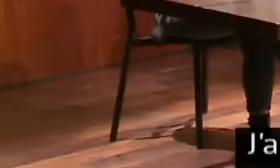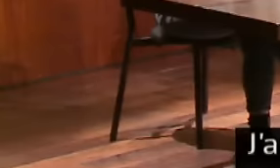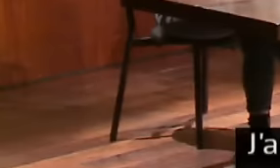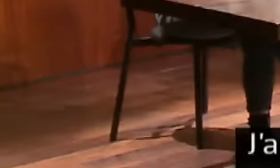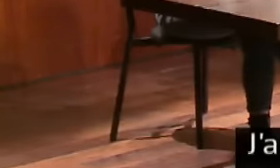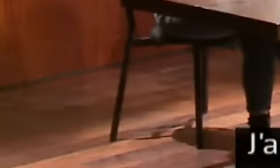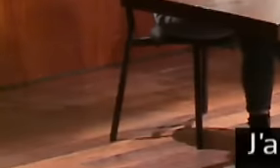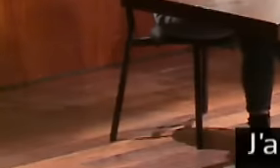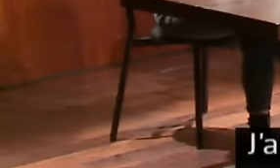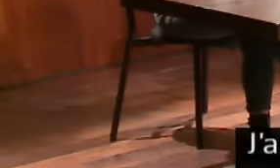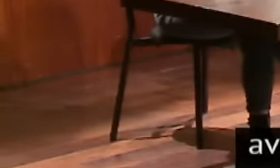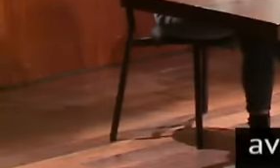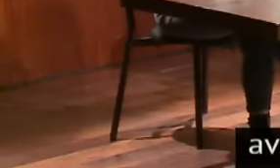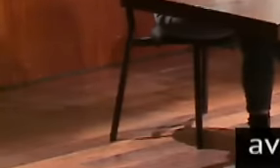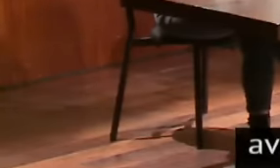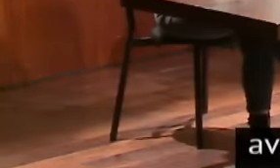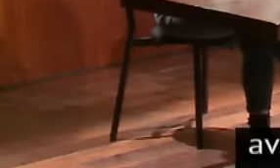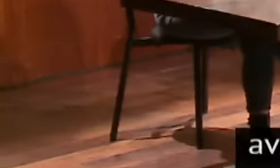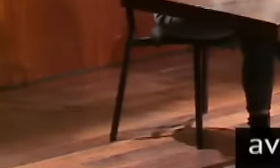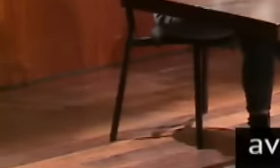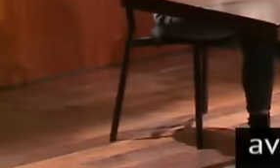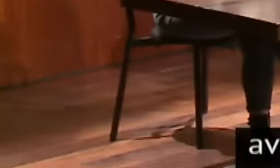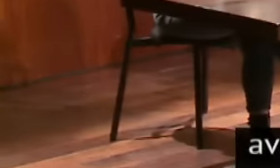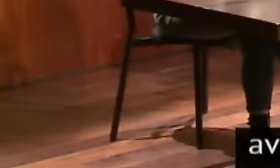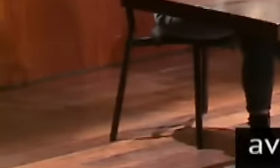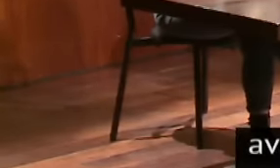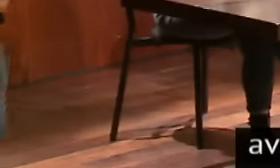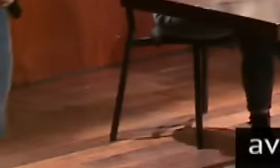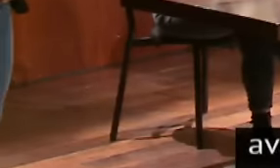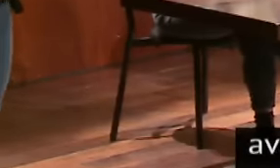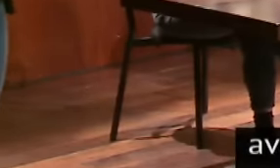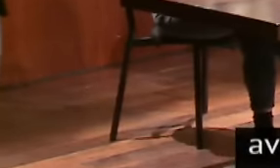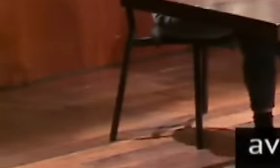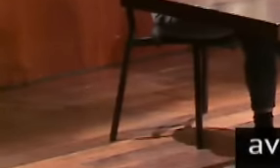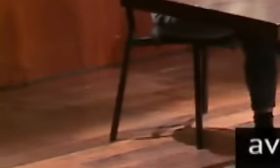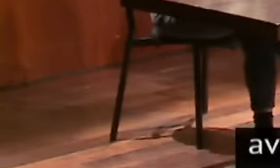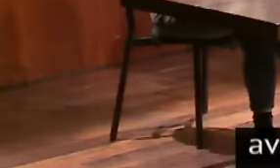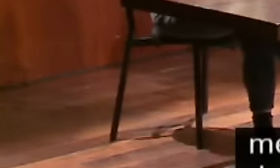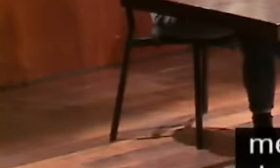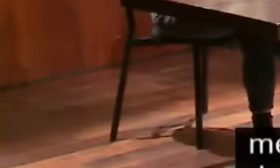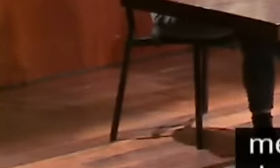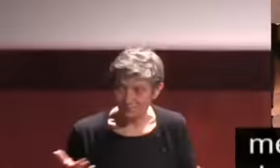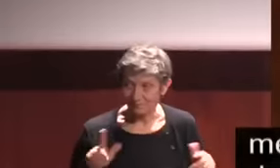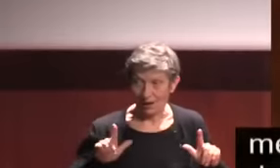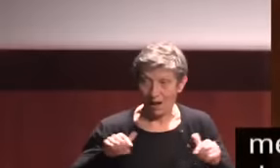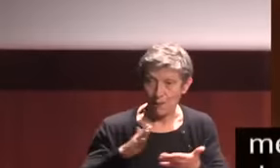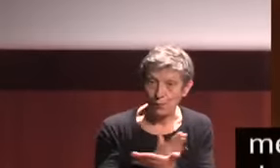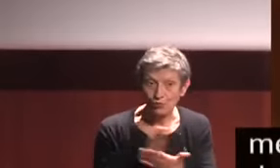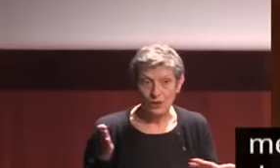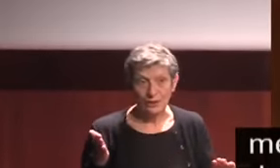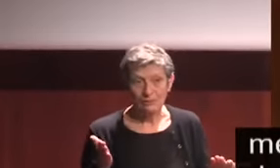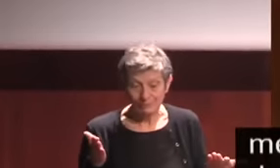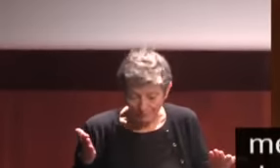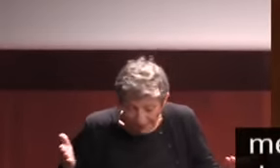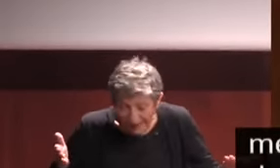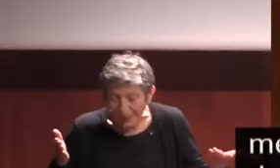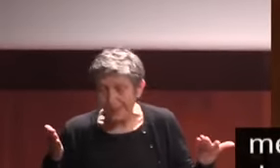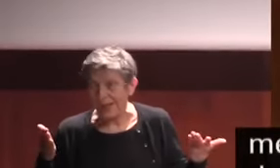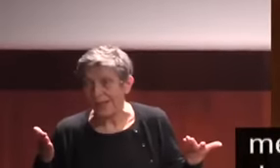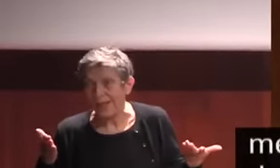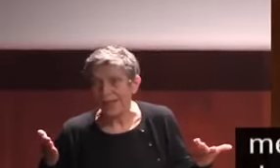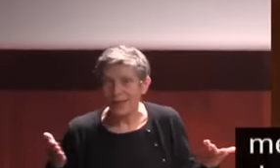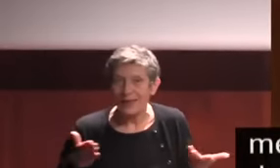questions? C'est effectivement un projet chez nous. Il faut se rendre à l'évidence, malheureusement,